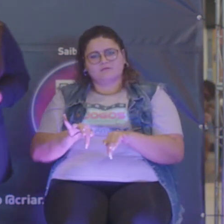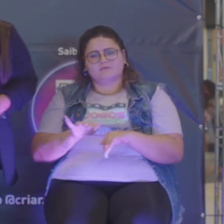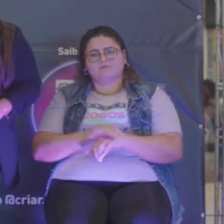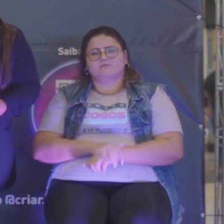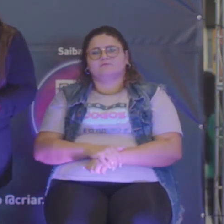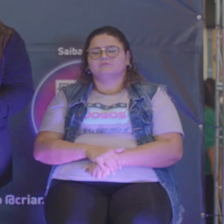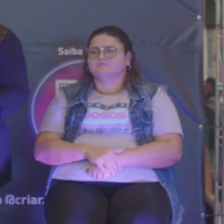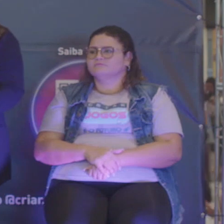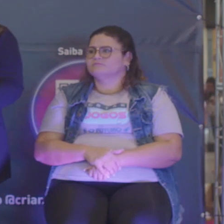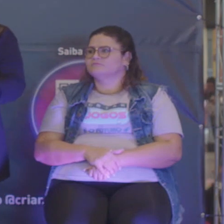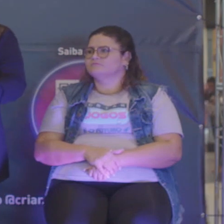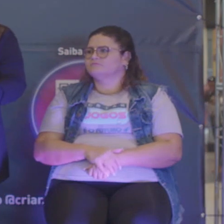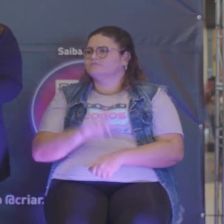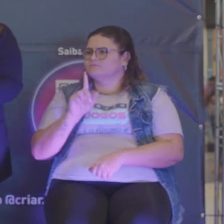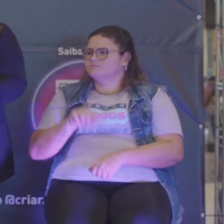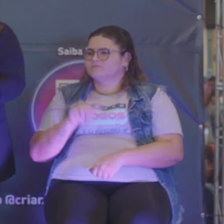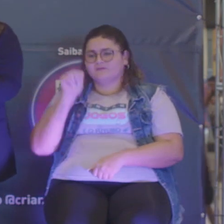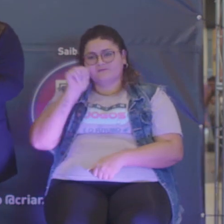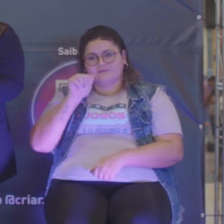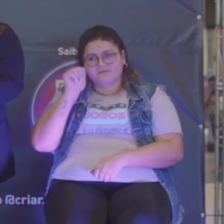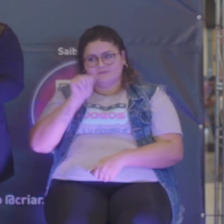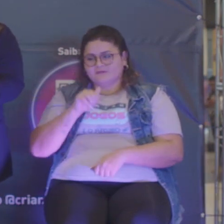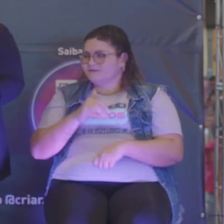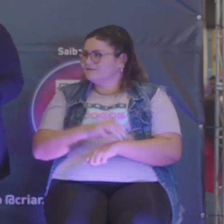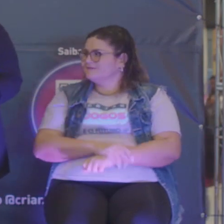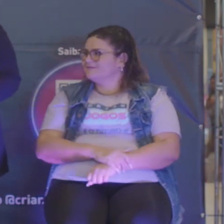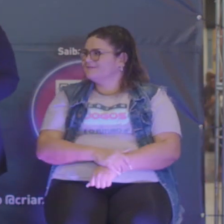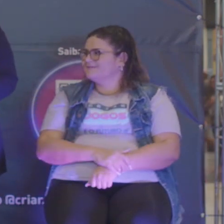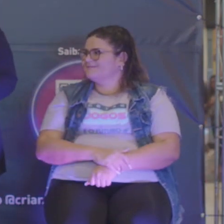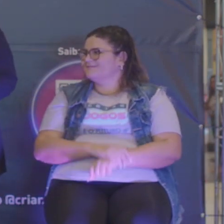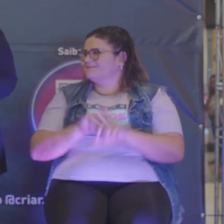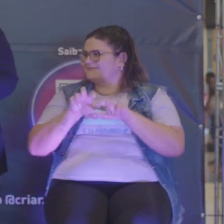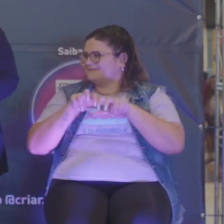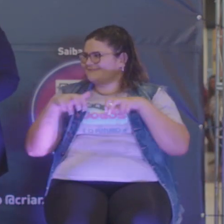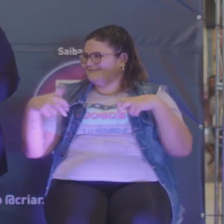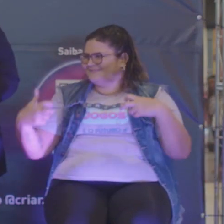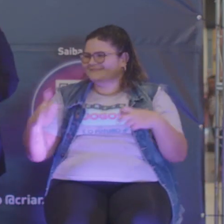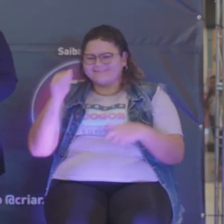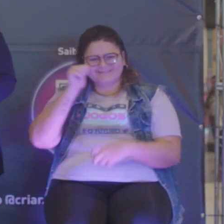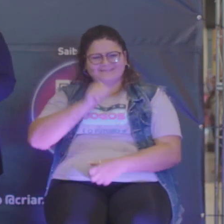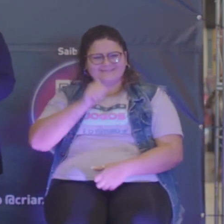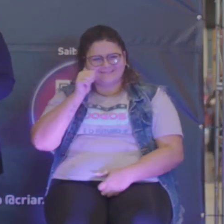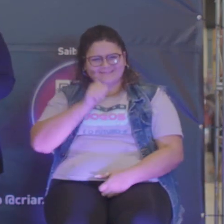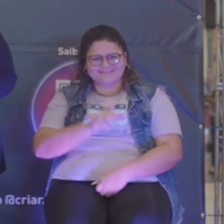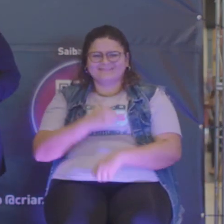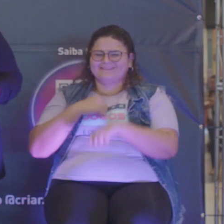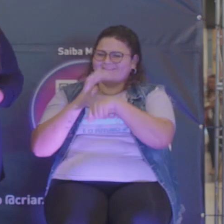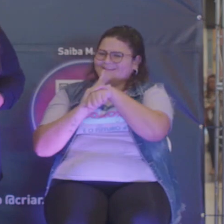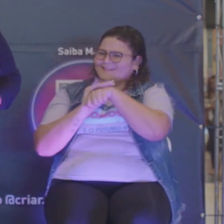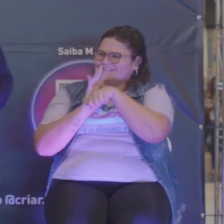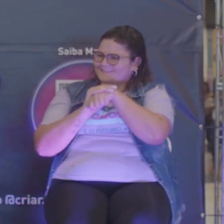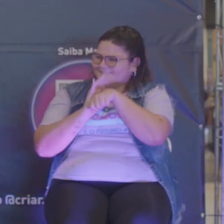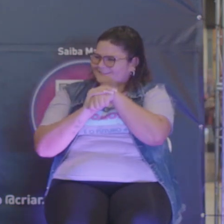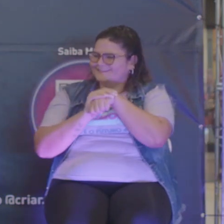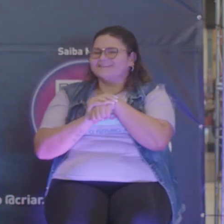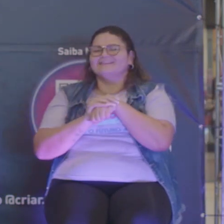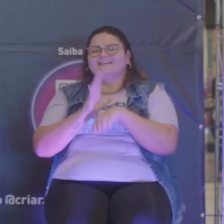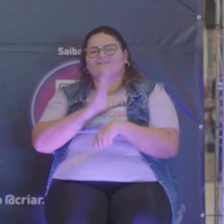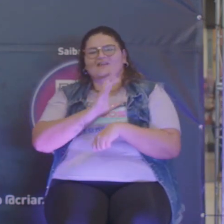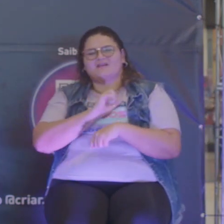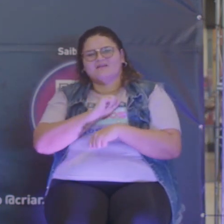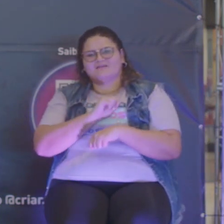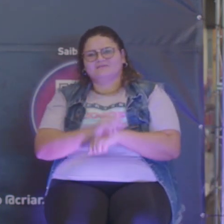em mesas com femininas, assim, compostas por mulheres. Girl Power total hoje, adorei. Eu amei.